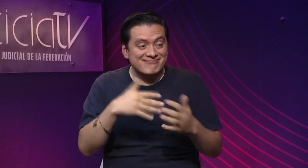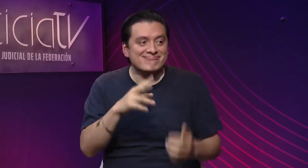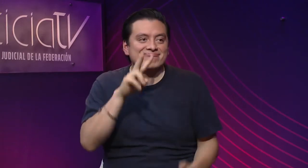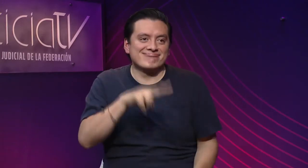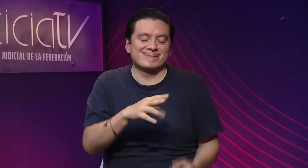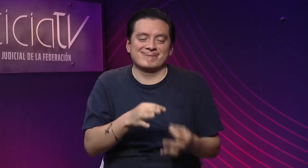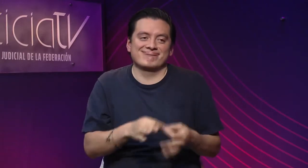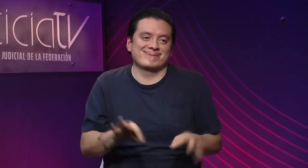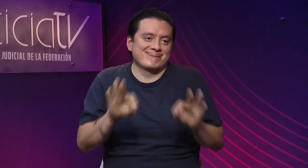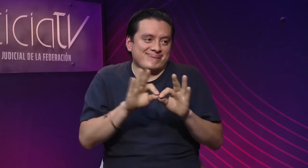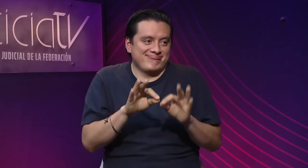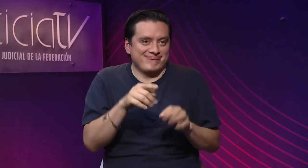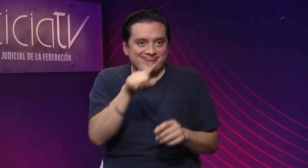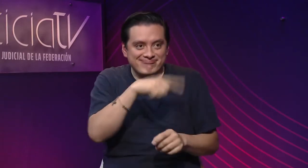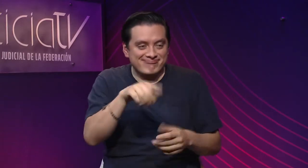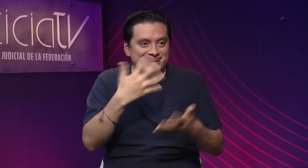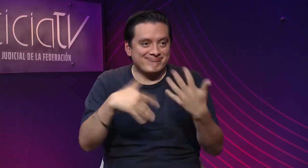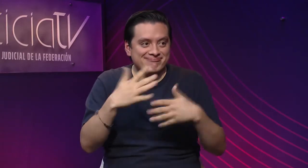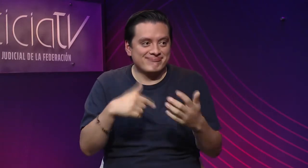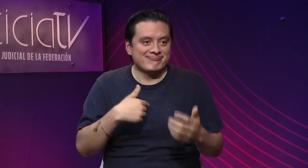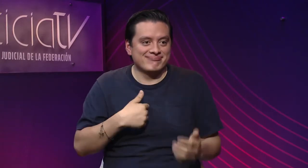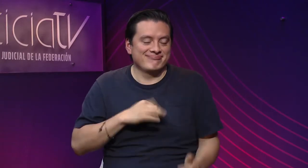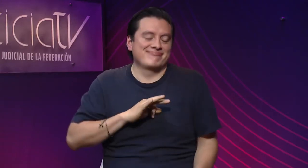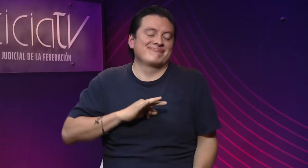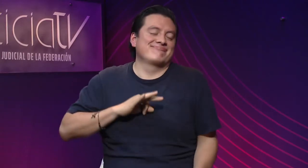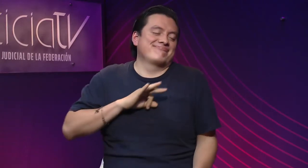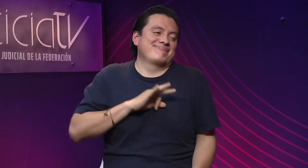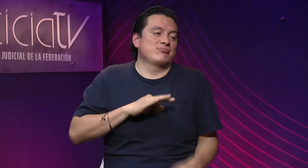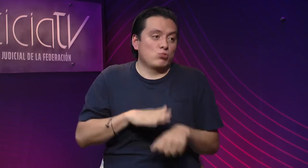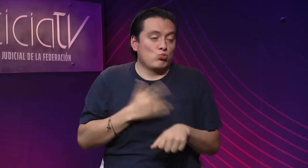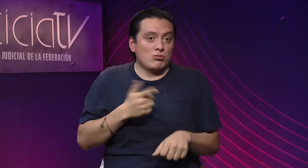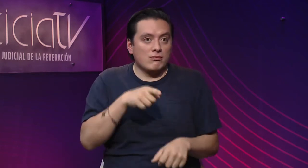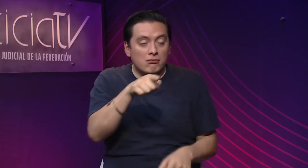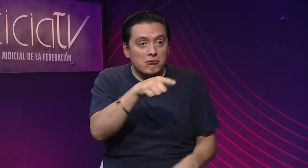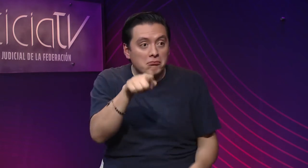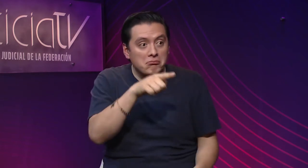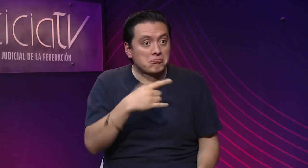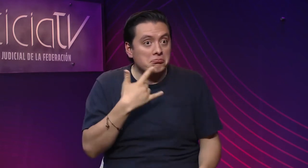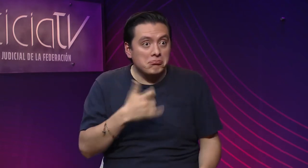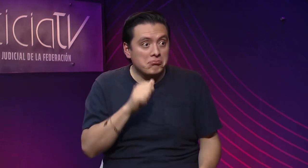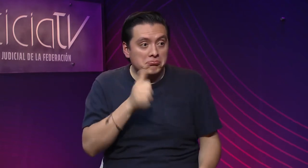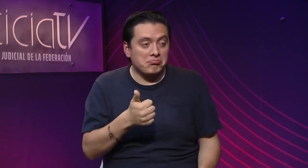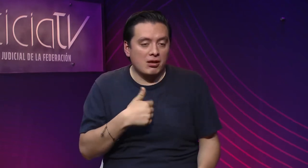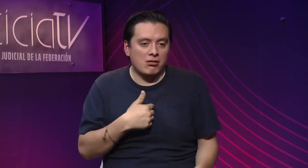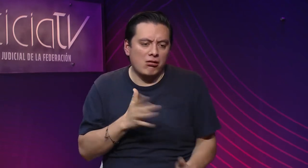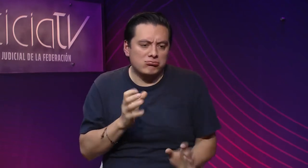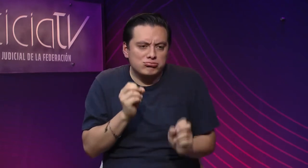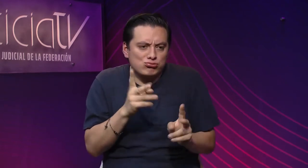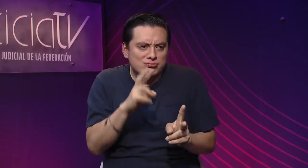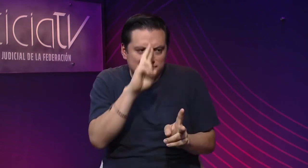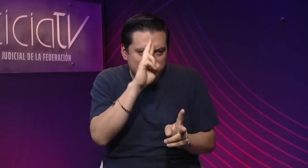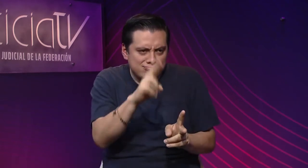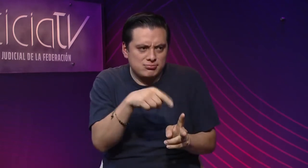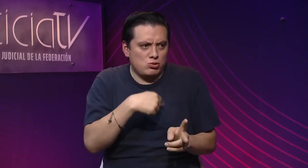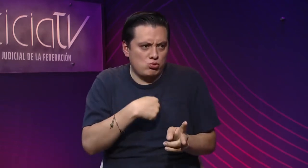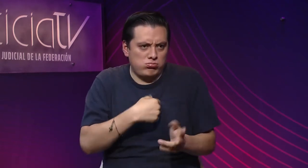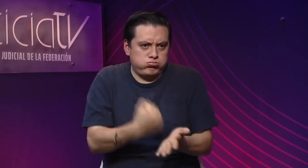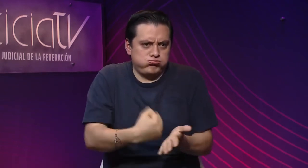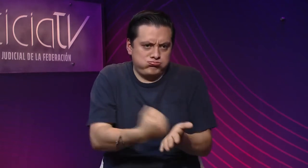complicado. A mí me gusta, porque siempre aprendes mucho de ellos y creo que hay gente oyente que le gusta comunicarse conmigo porque aprenden